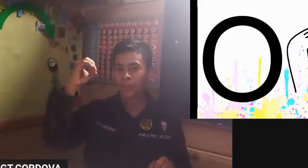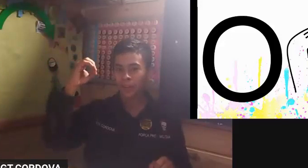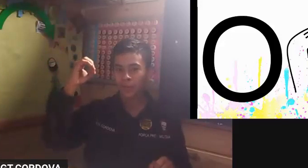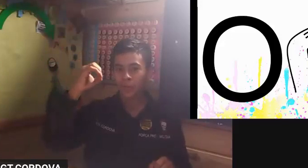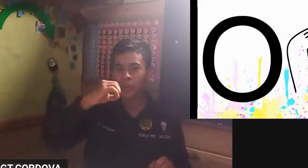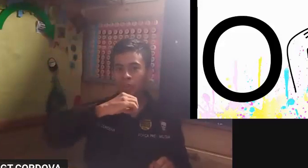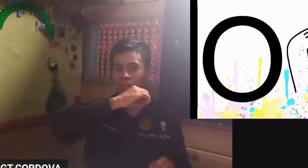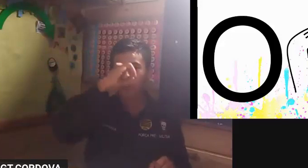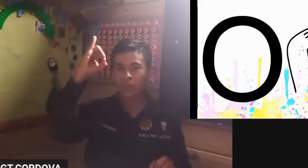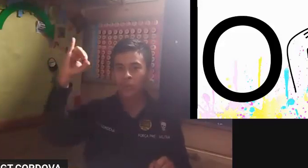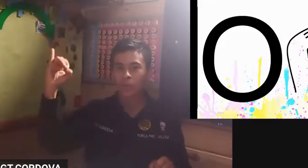nosso O de 8.